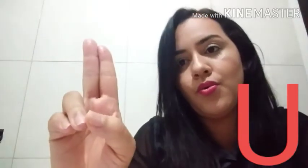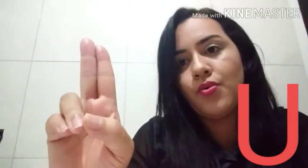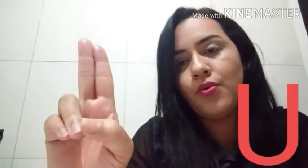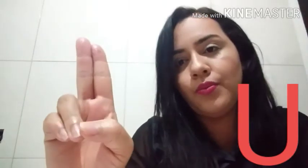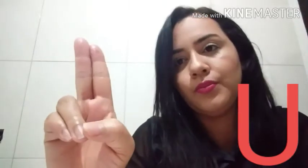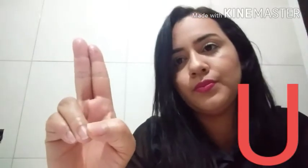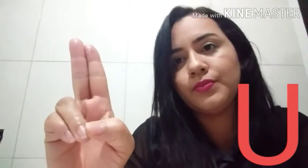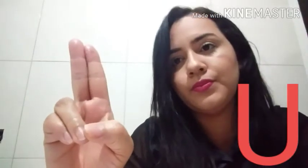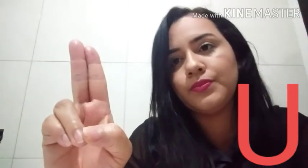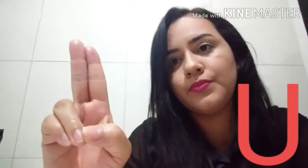U,